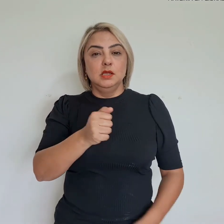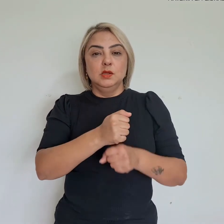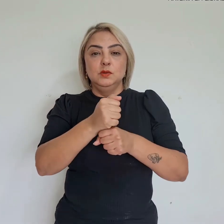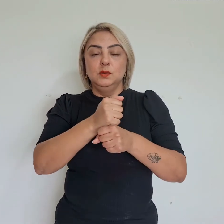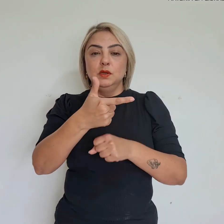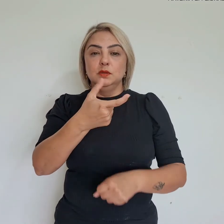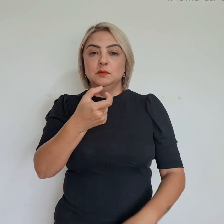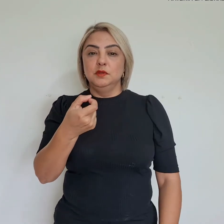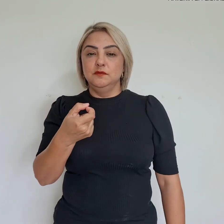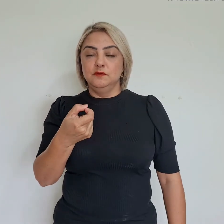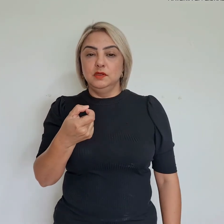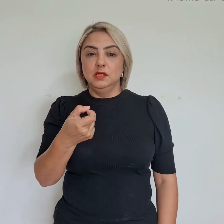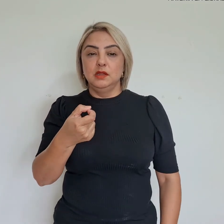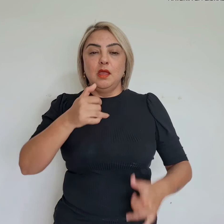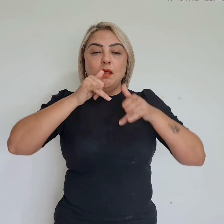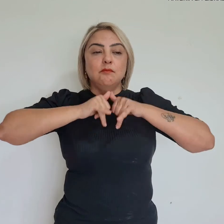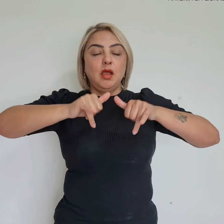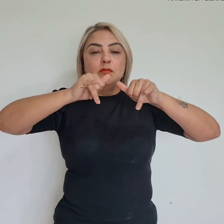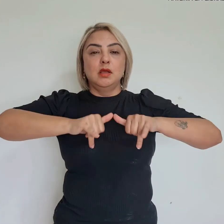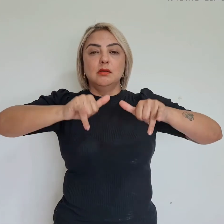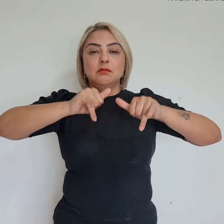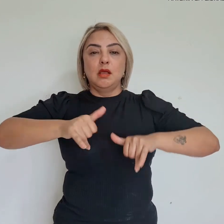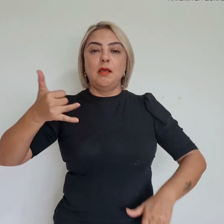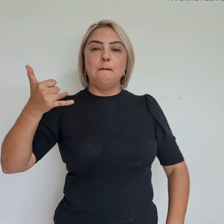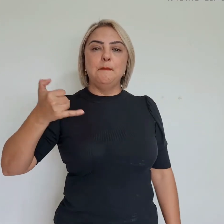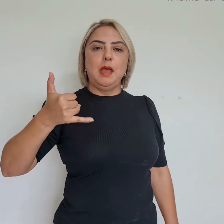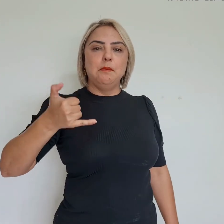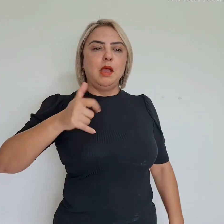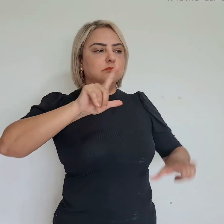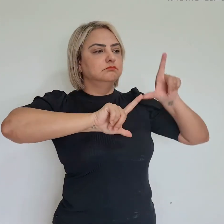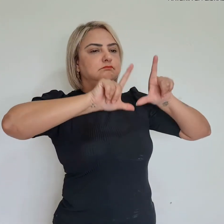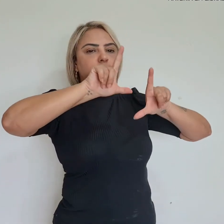5.417/2020, propagandas de armas na televisão.